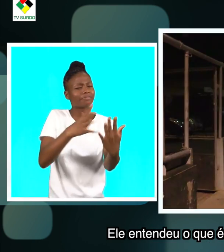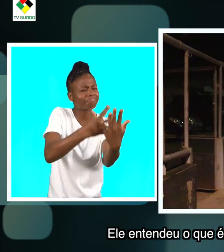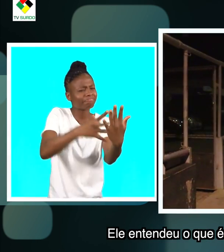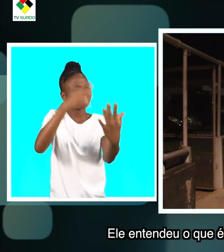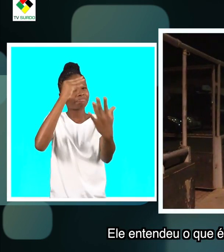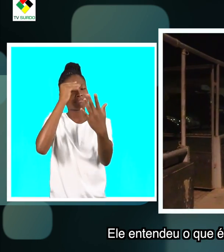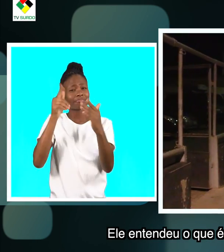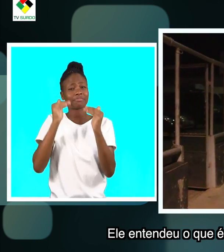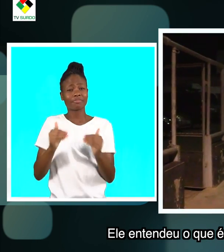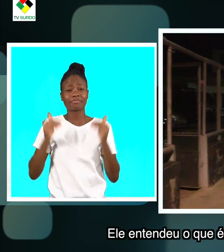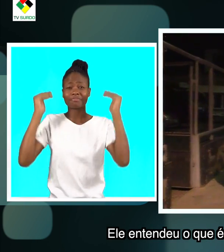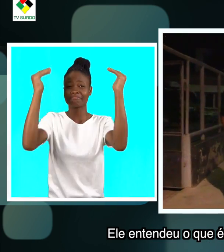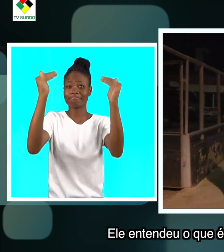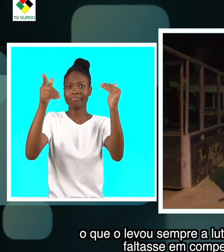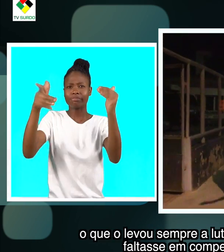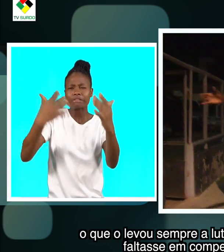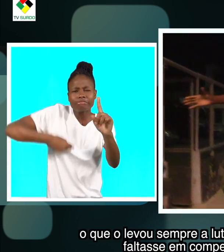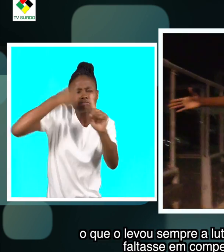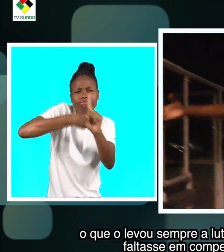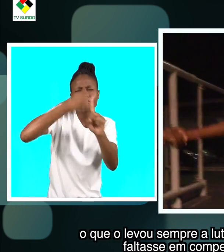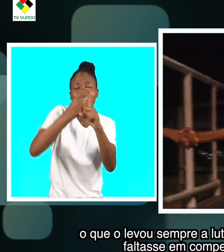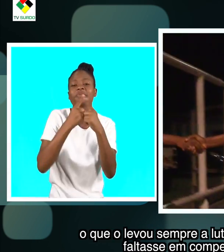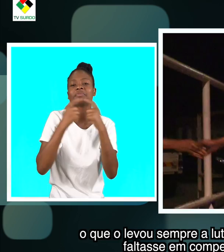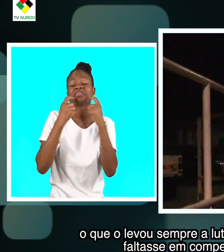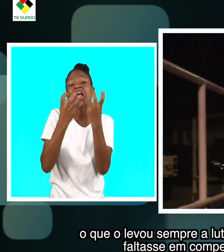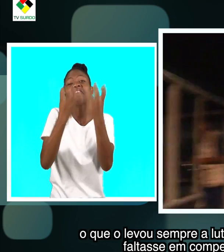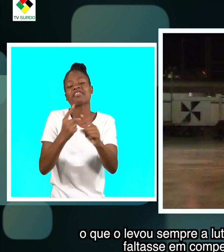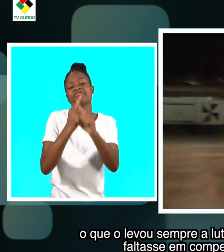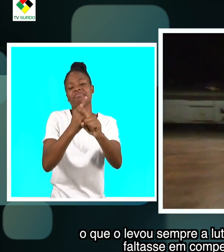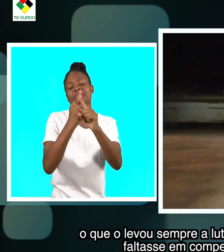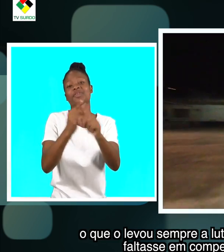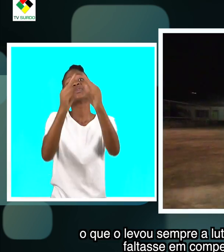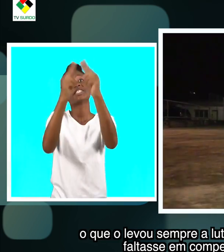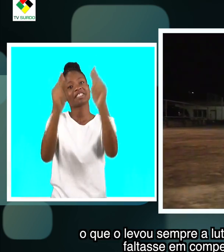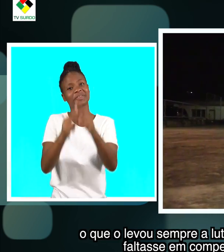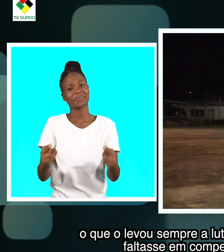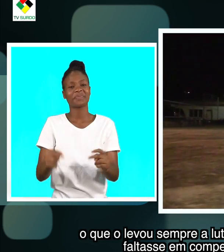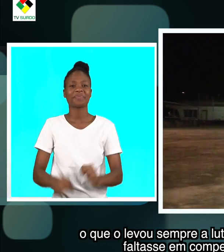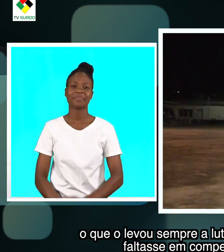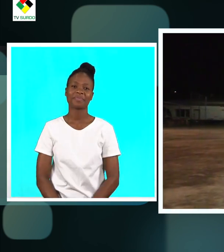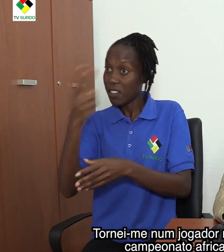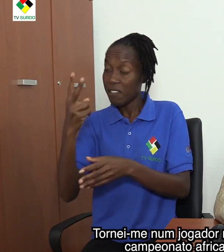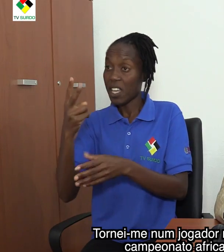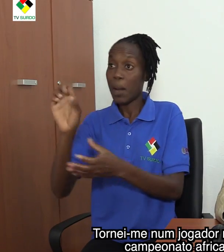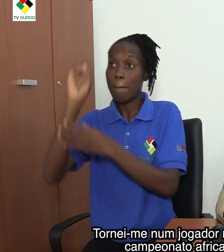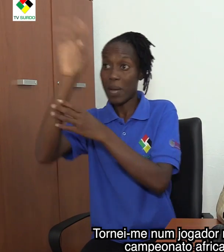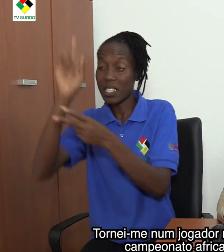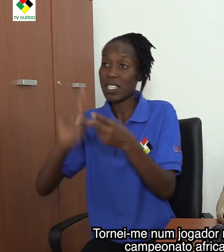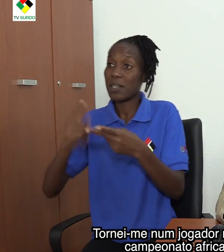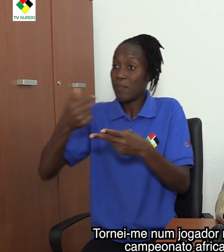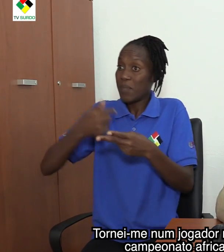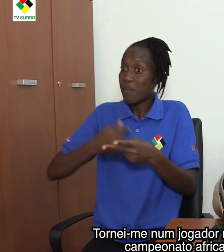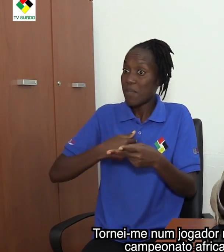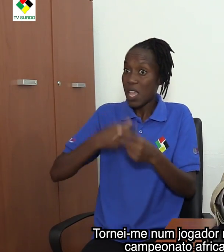entendeu o que é jogar ao mais alto nível, o que o levou sempre a lutar para que o Moçambique não faltasse em competições internacionais. tornei um